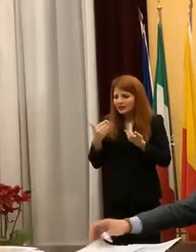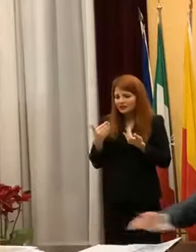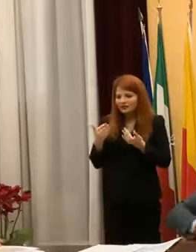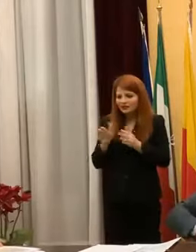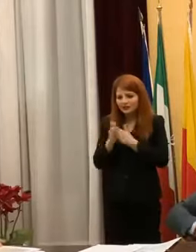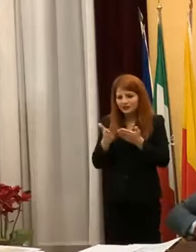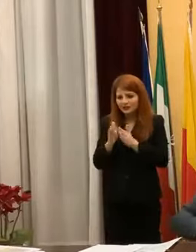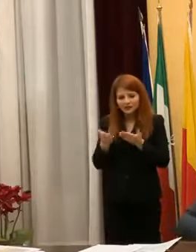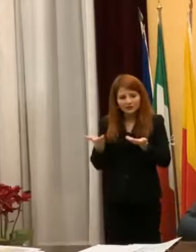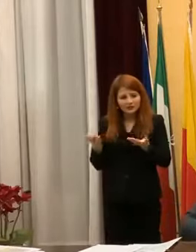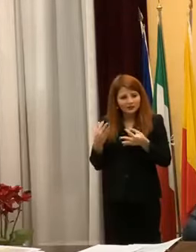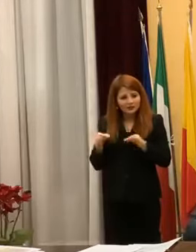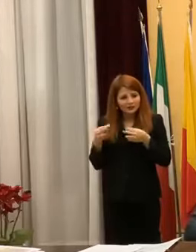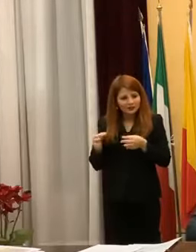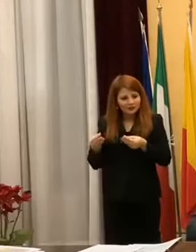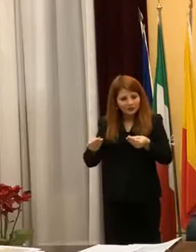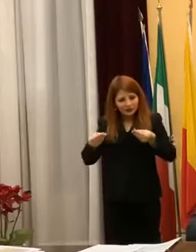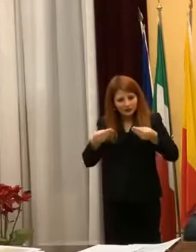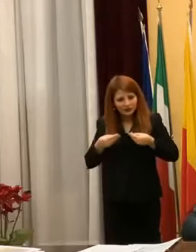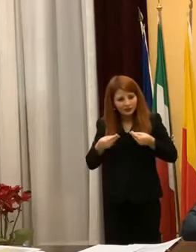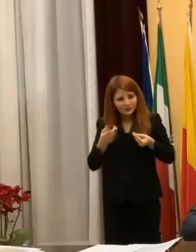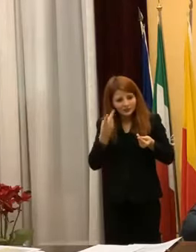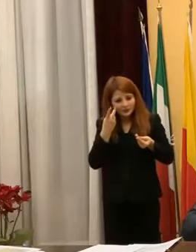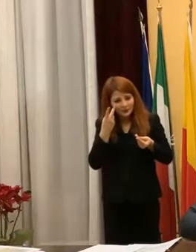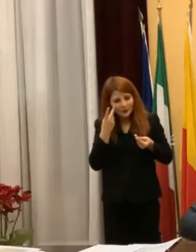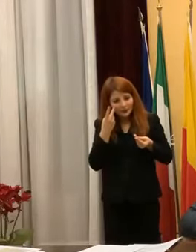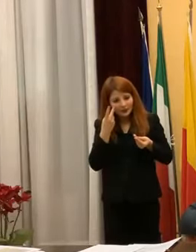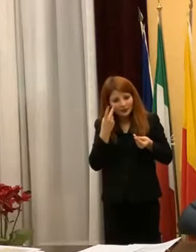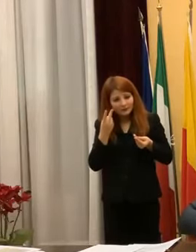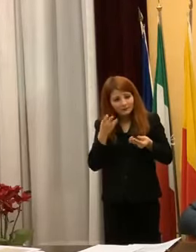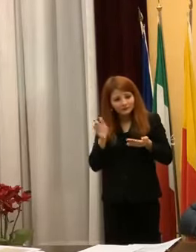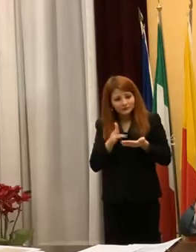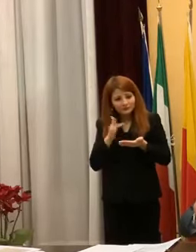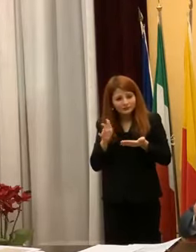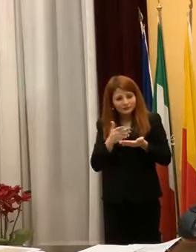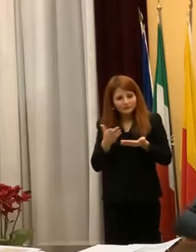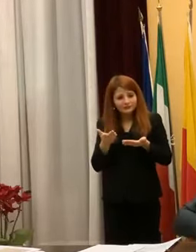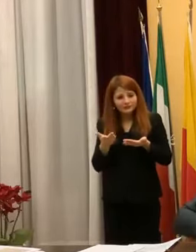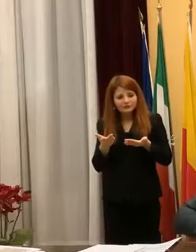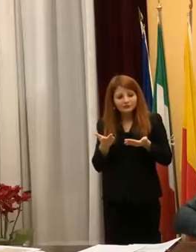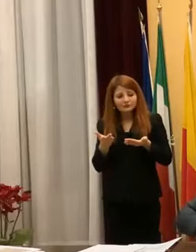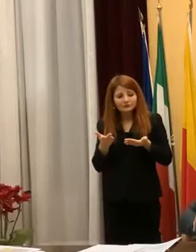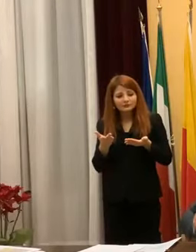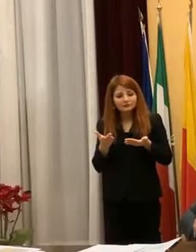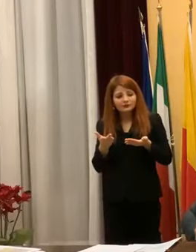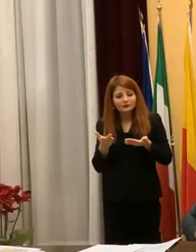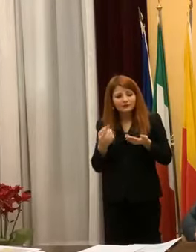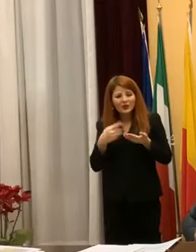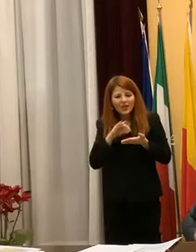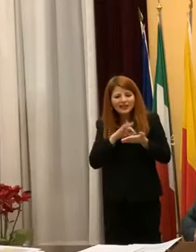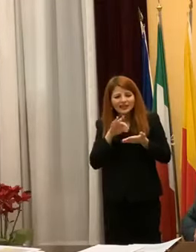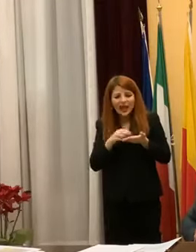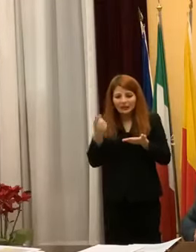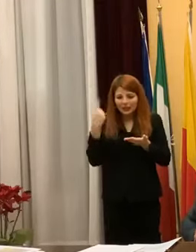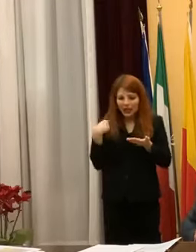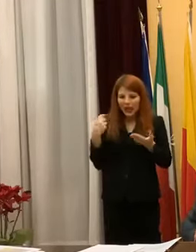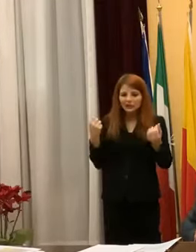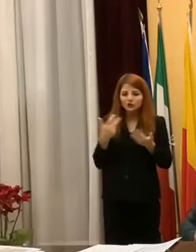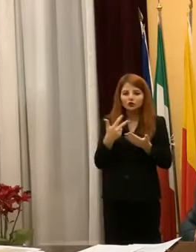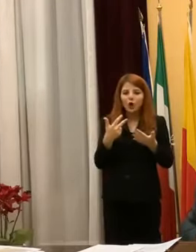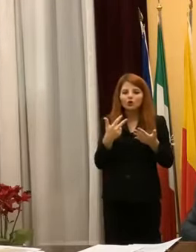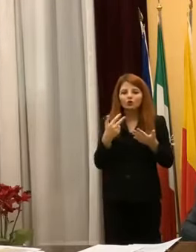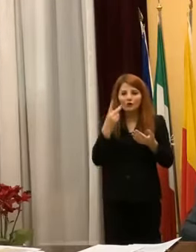entriamo nel merito di un'altra, ecco, questione, ecco, con la data di ieri 18 febbraio, eccolo